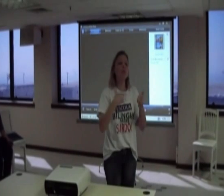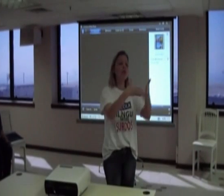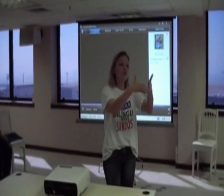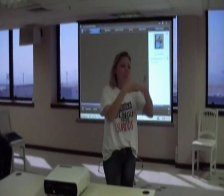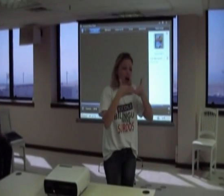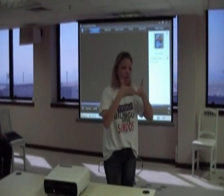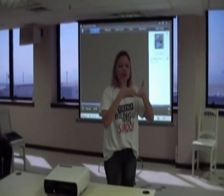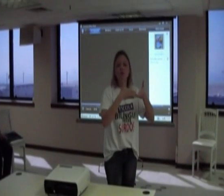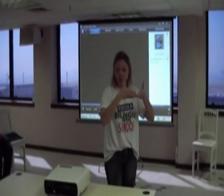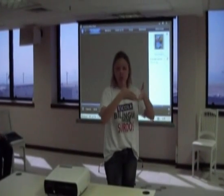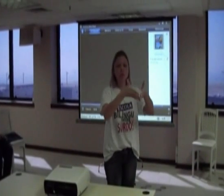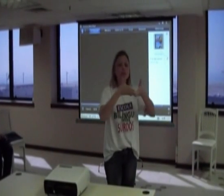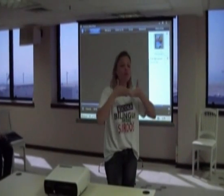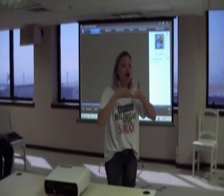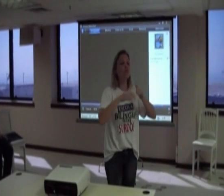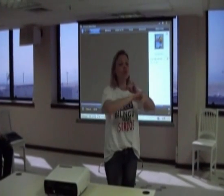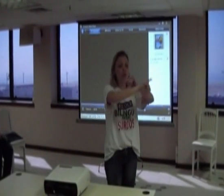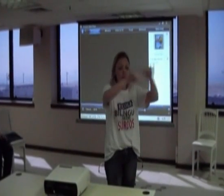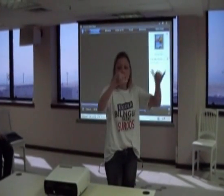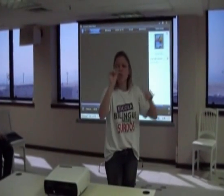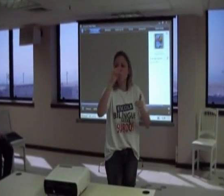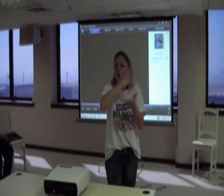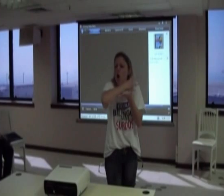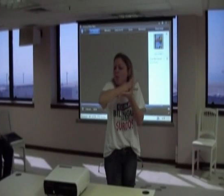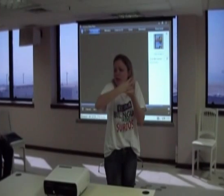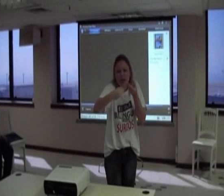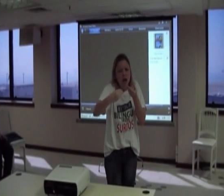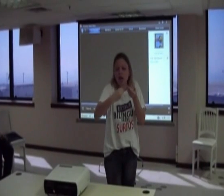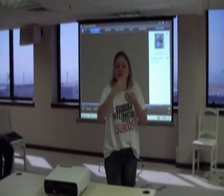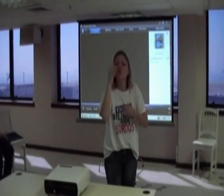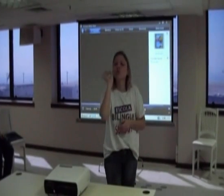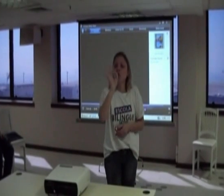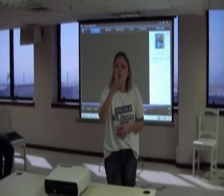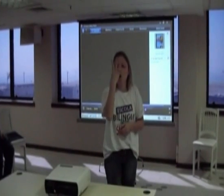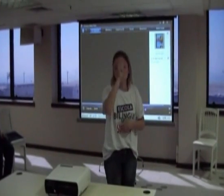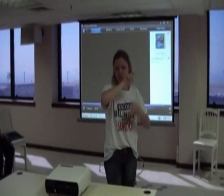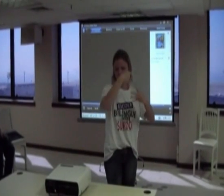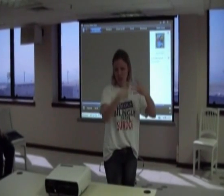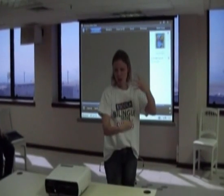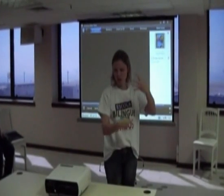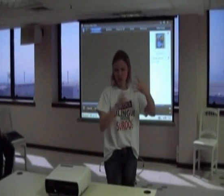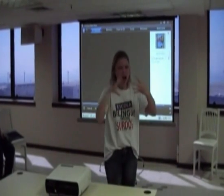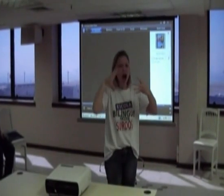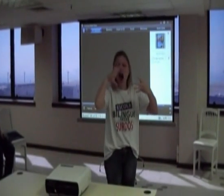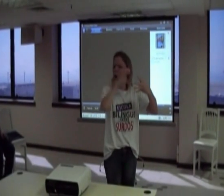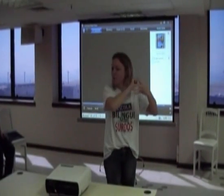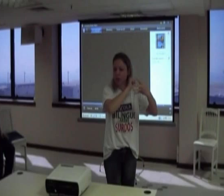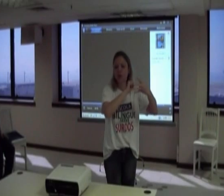Nós sabemos que todos têm essa diferença, inclusive os surdos têm essa diferença, desculpa. Eu gostaria que vocês copiassem 4 sinais de uma